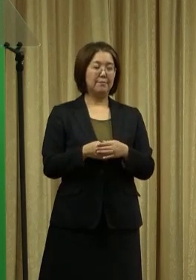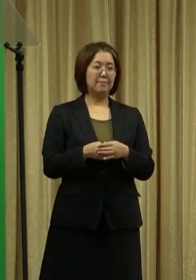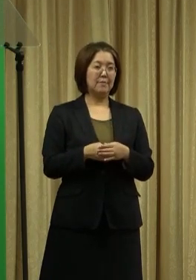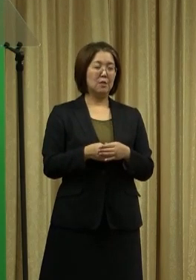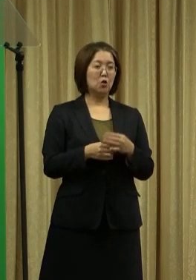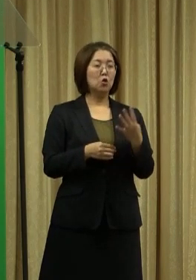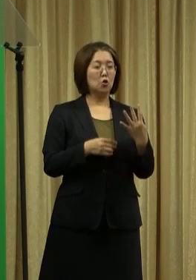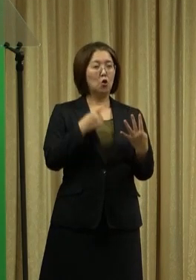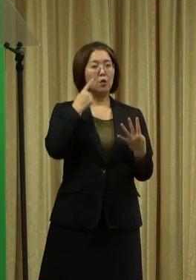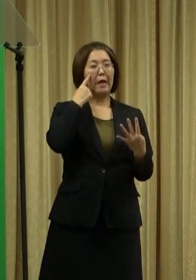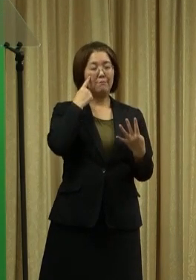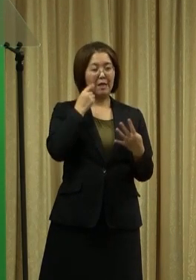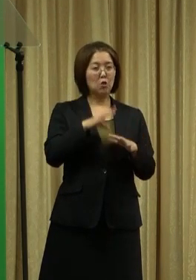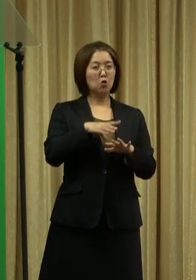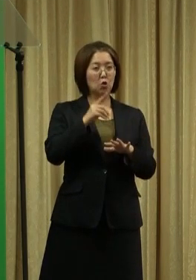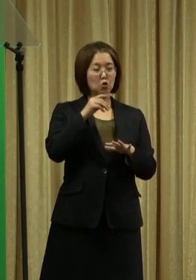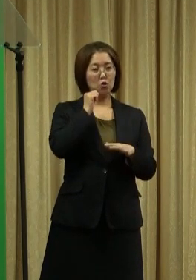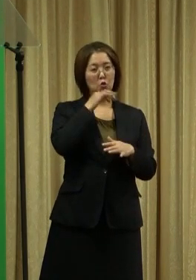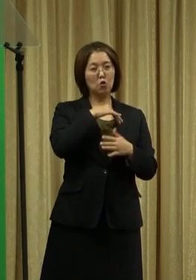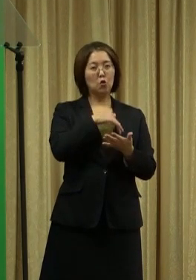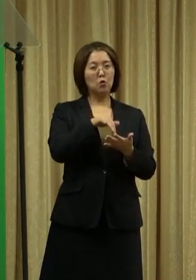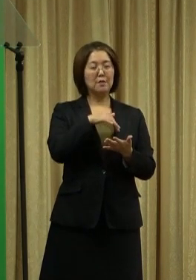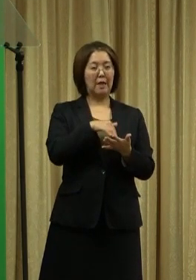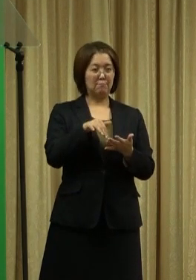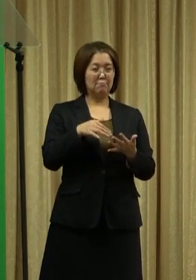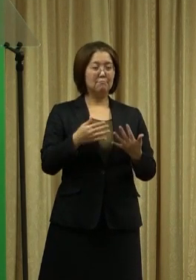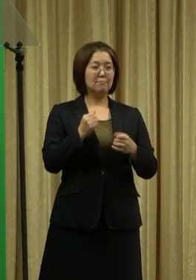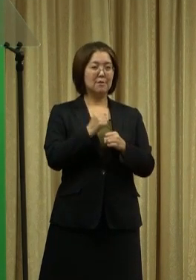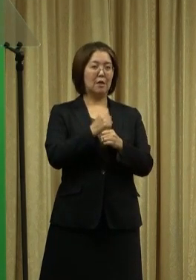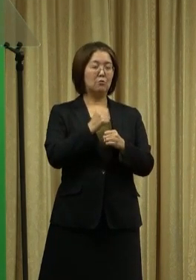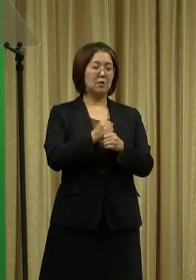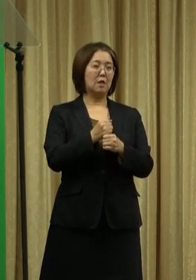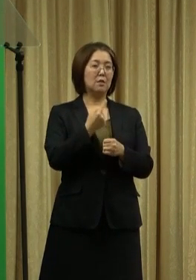4回目の当初予算の作成ということになりました。